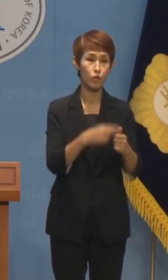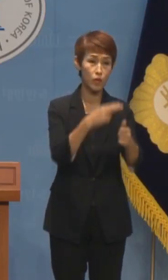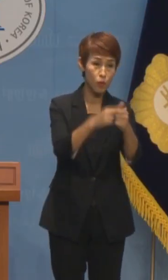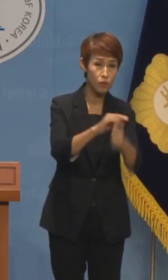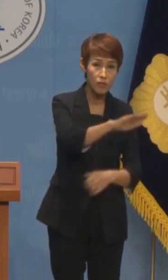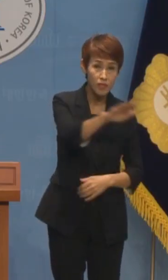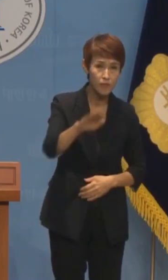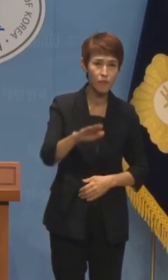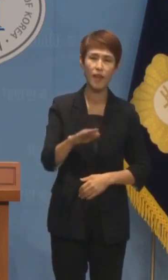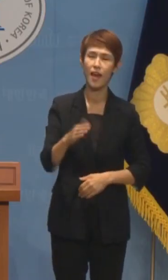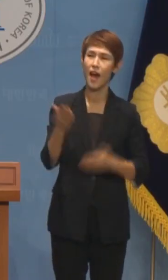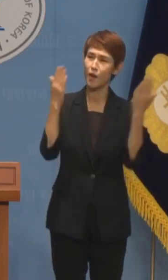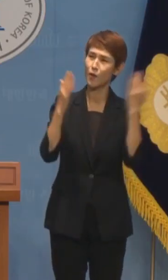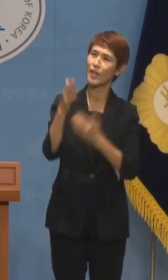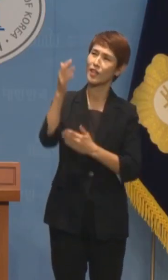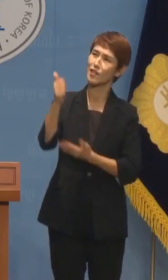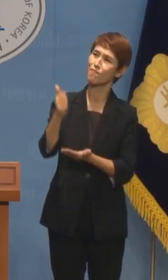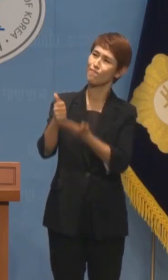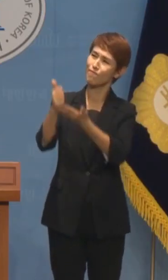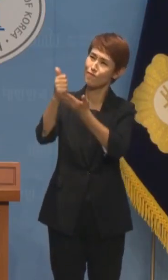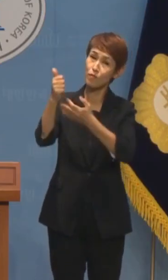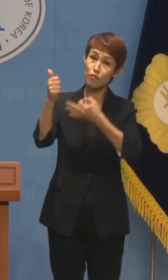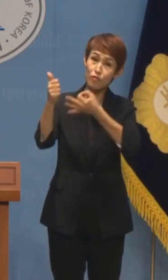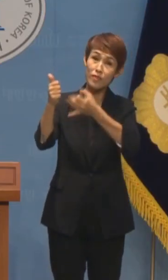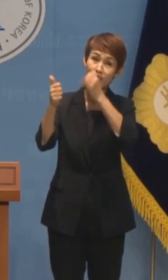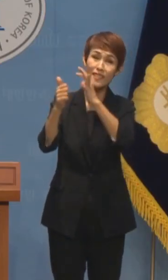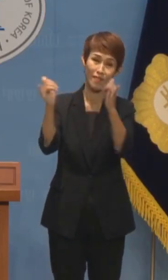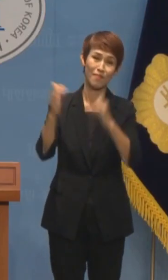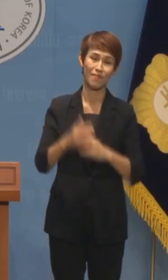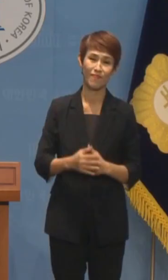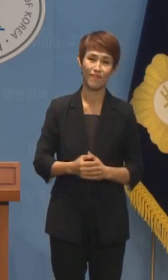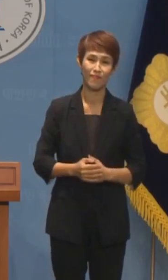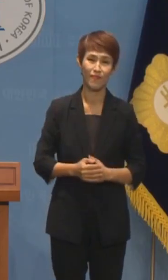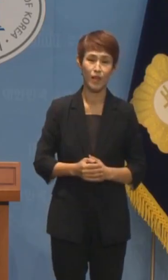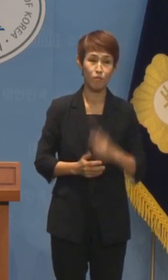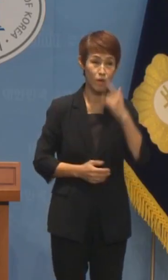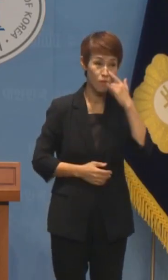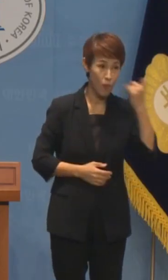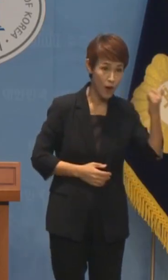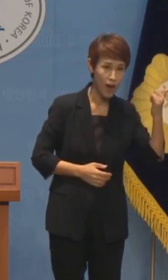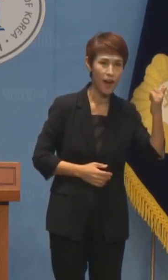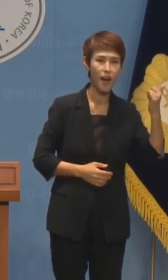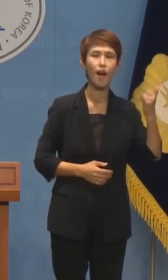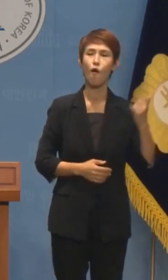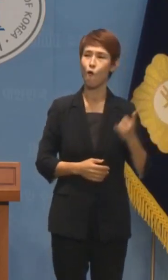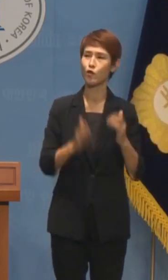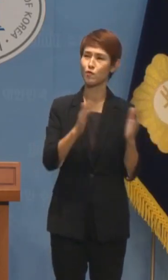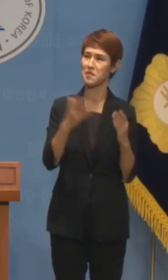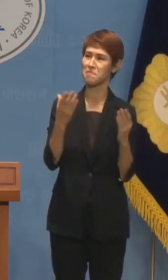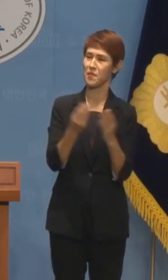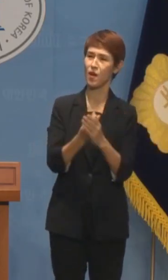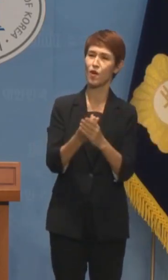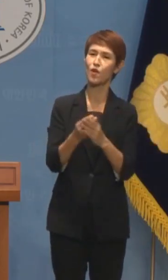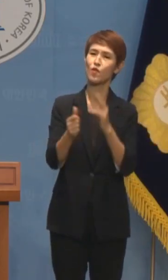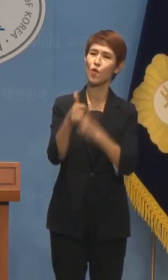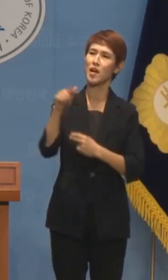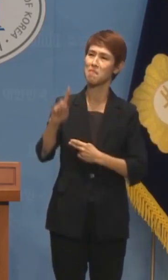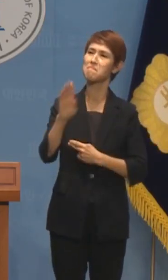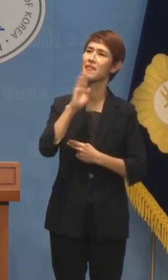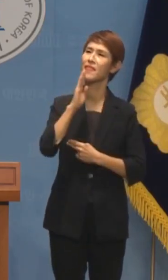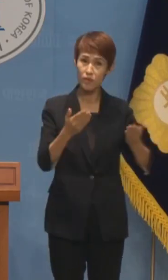우리 교장쌤이라고 부를 교육감, 우리 학부모가 준비된 교육감이라고 부를